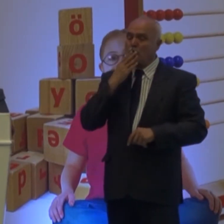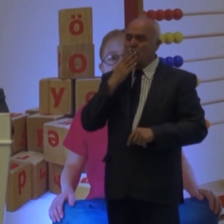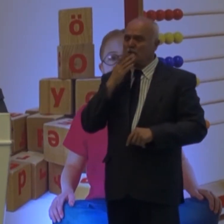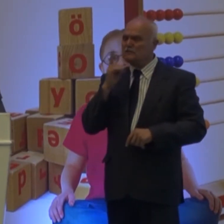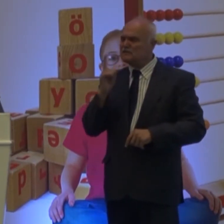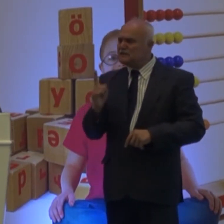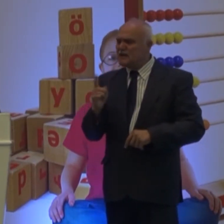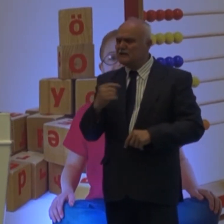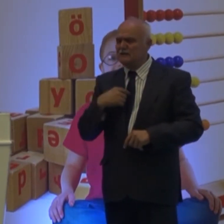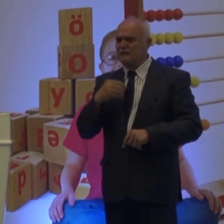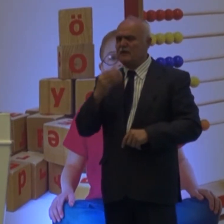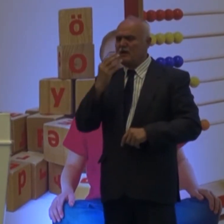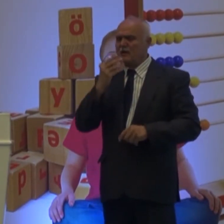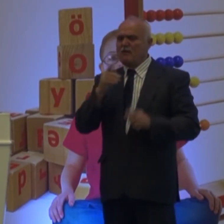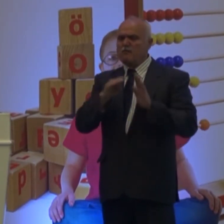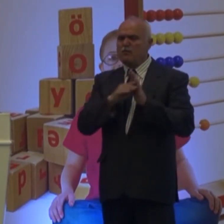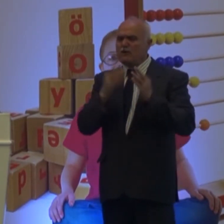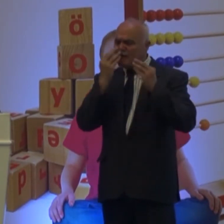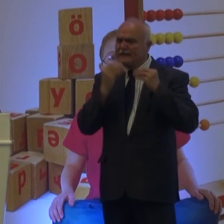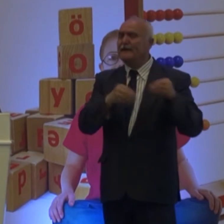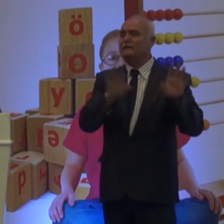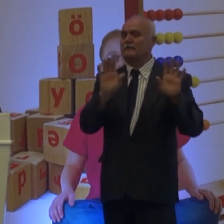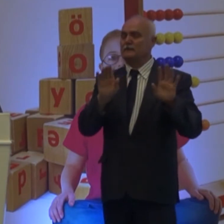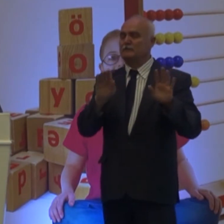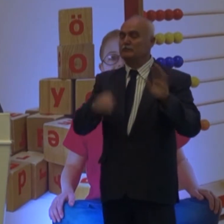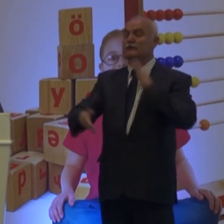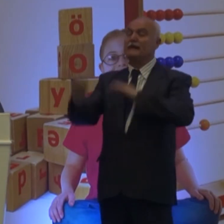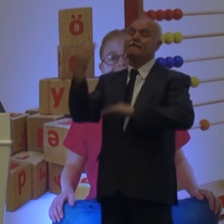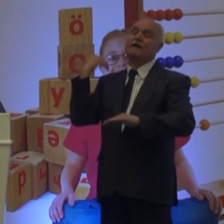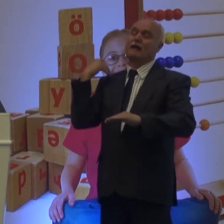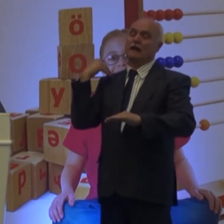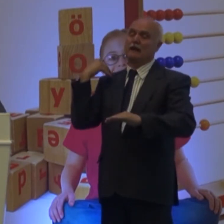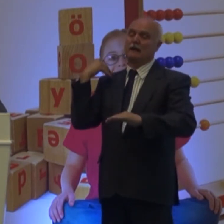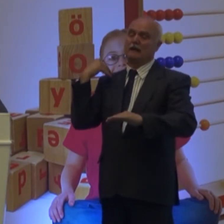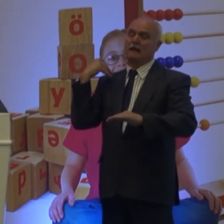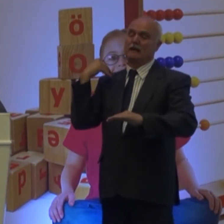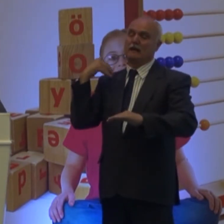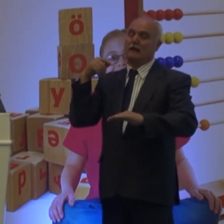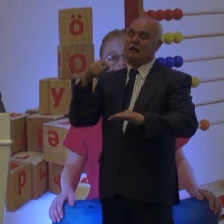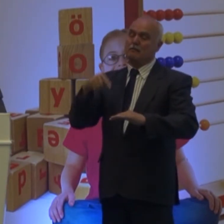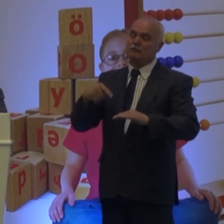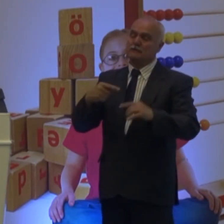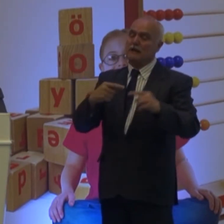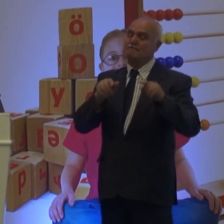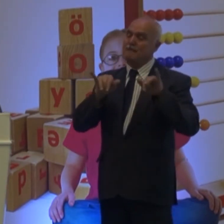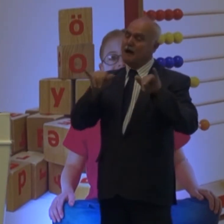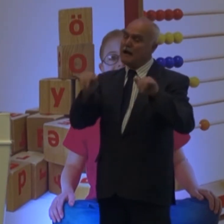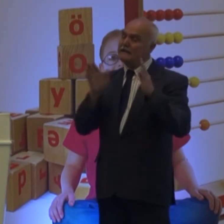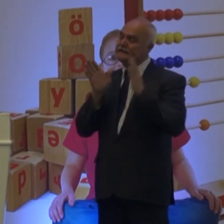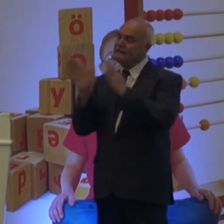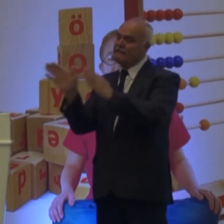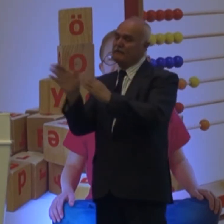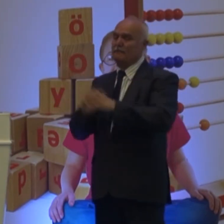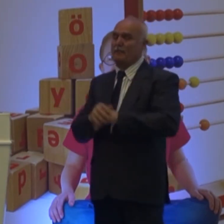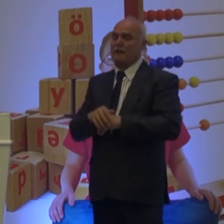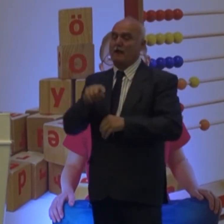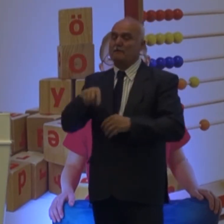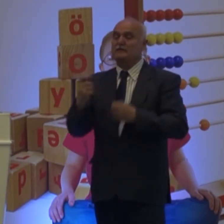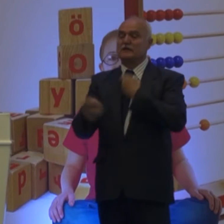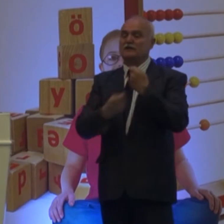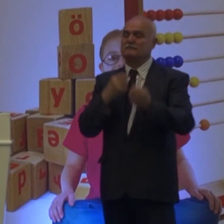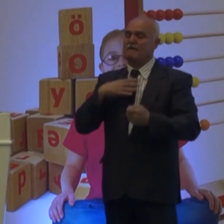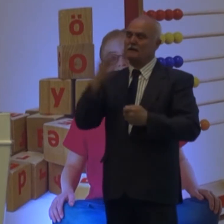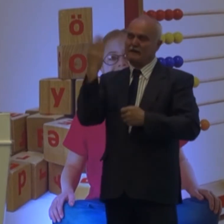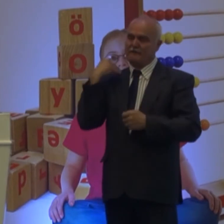bir program hediye etmedik şimdi. Bundan önce de bununla paralel olarak da yaptığımız bir çalışma